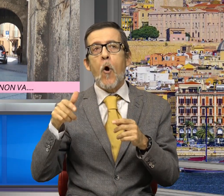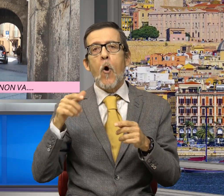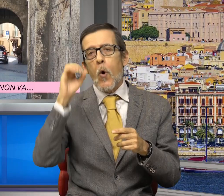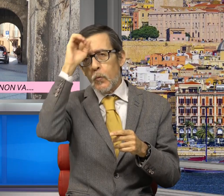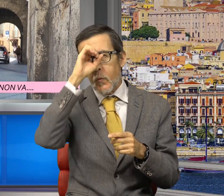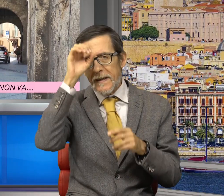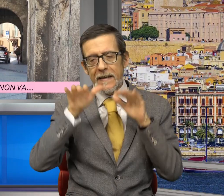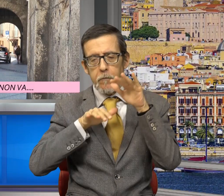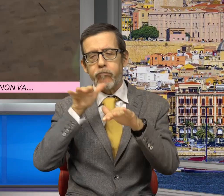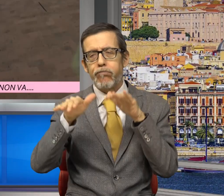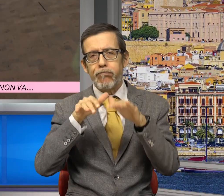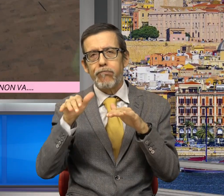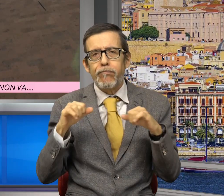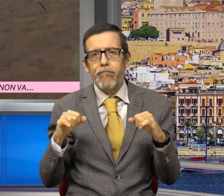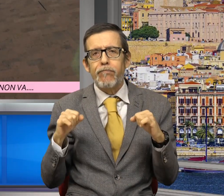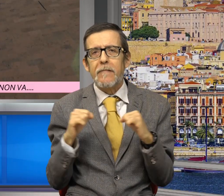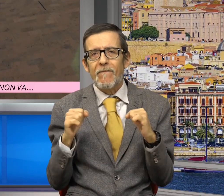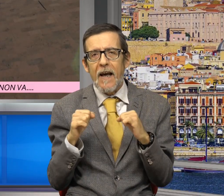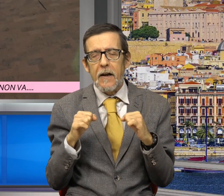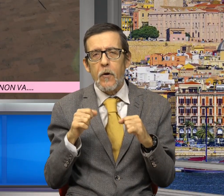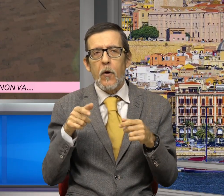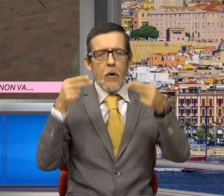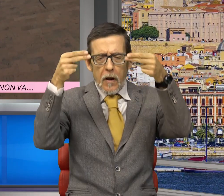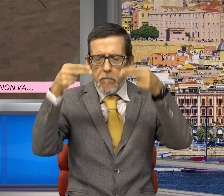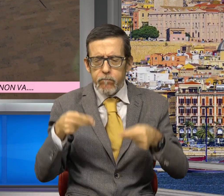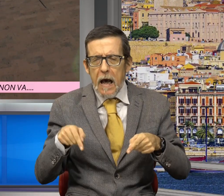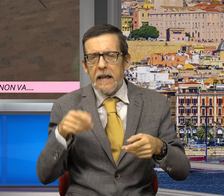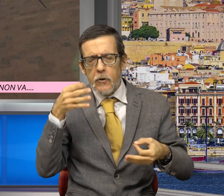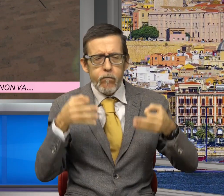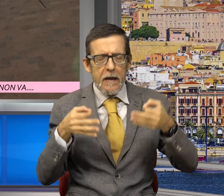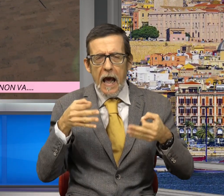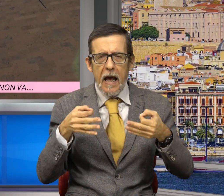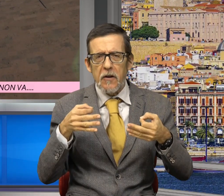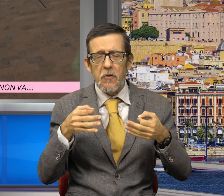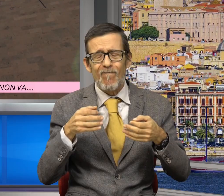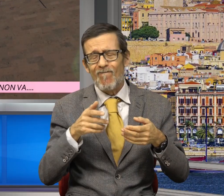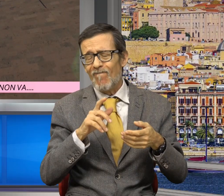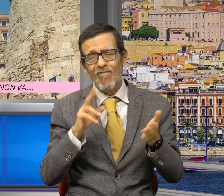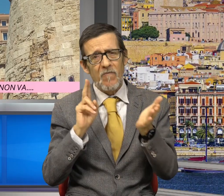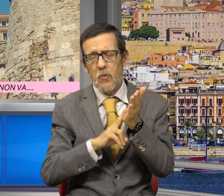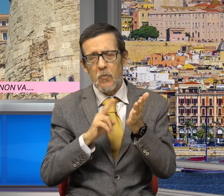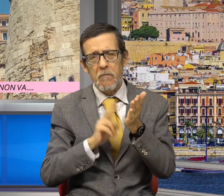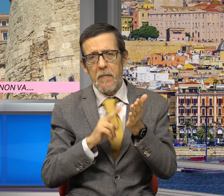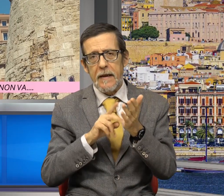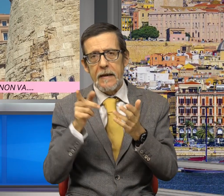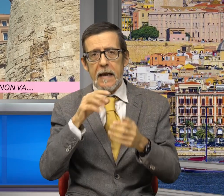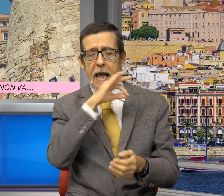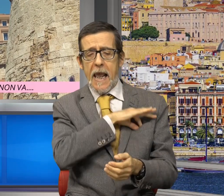le somme di questa stagione targata 2024. A far da contorno ai numeri registrati dall'economia turistica dell'isola,